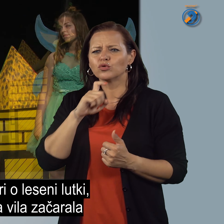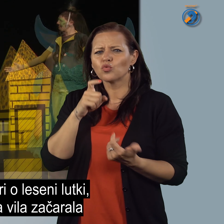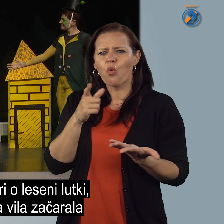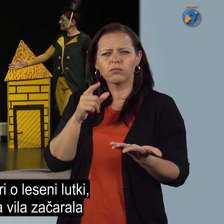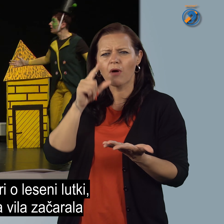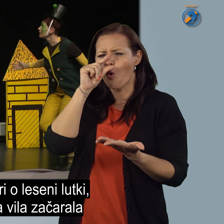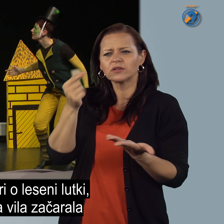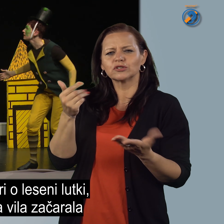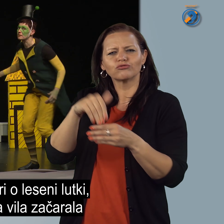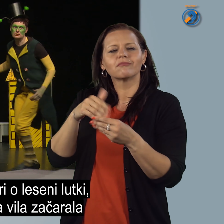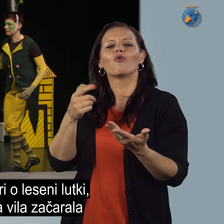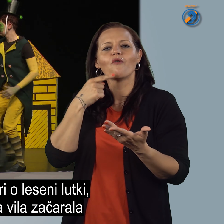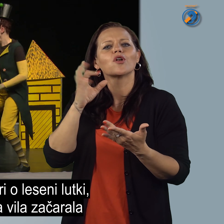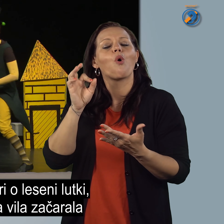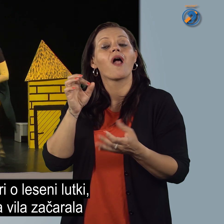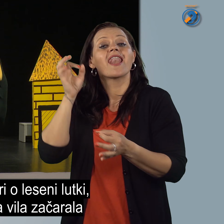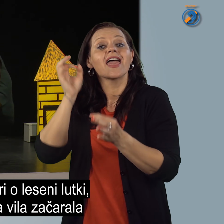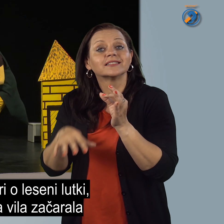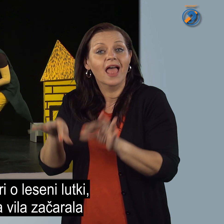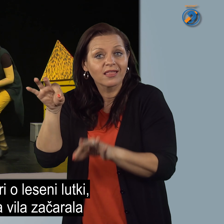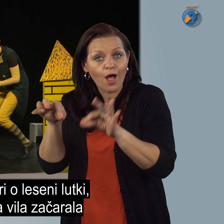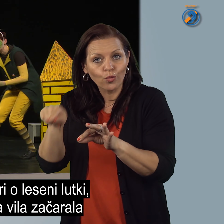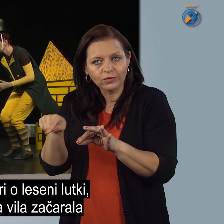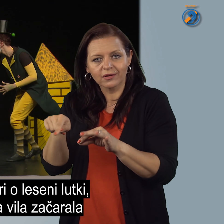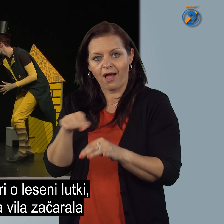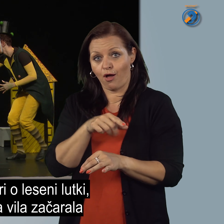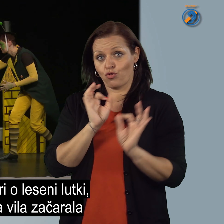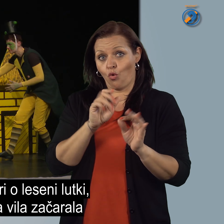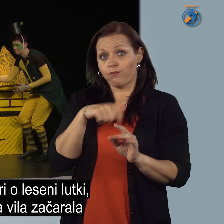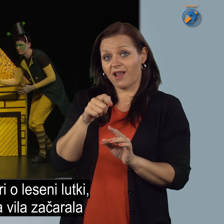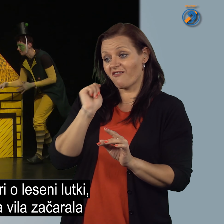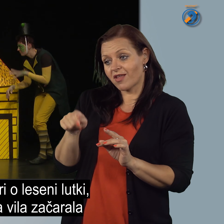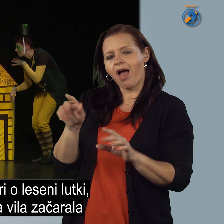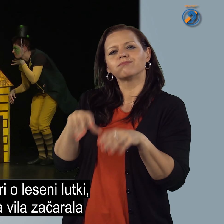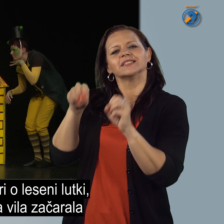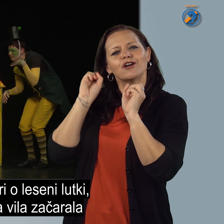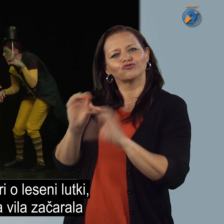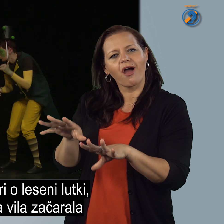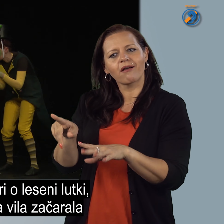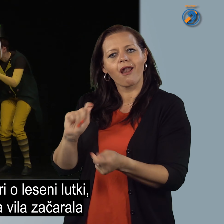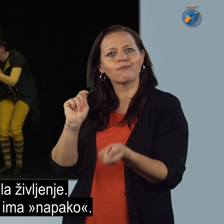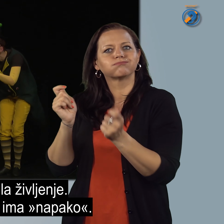Zgodba govori o leseni lutki, ki jo je dobra vila začarala in ji vdihnila življenje.